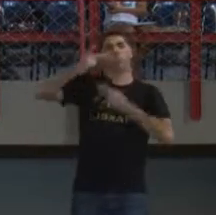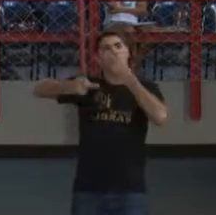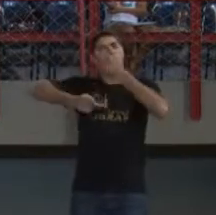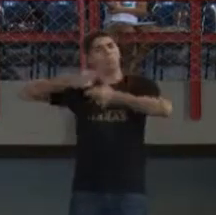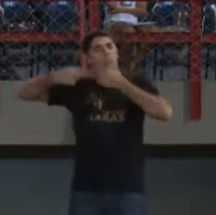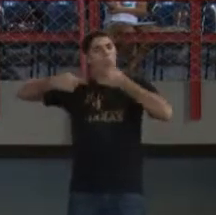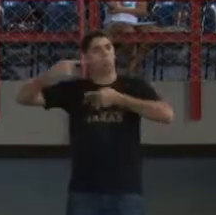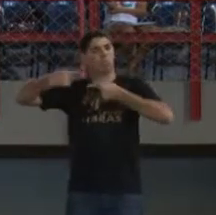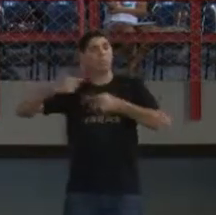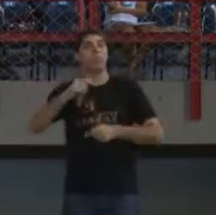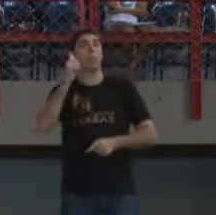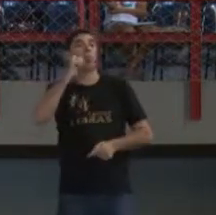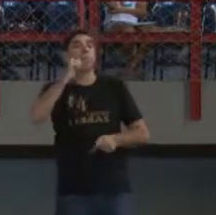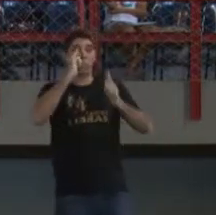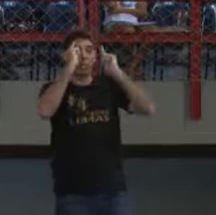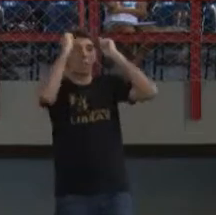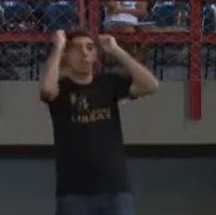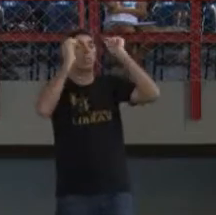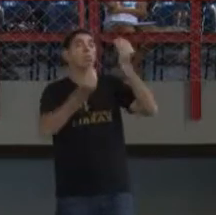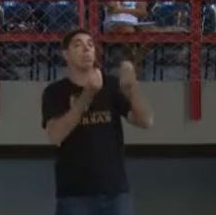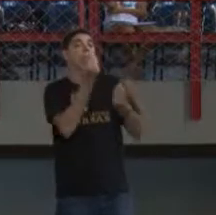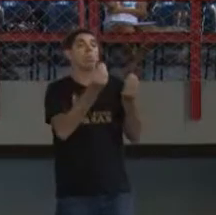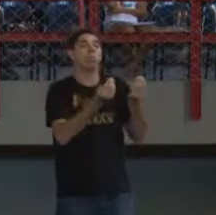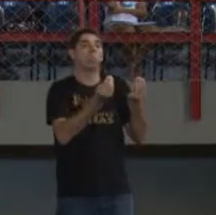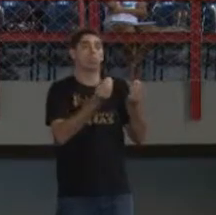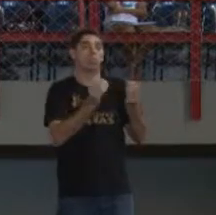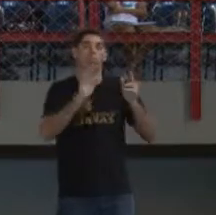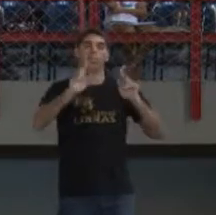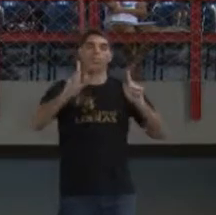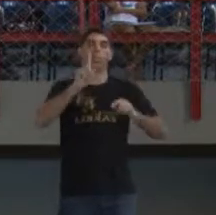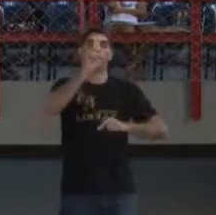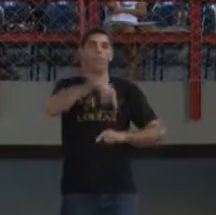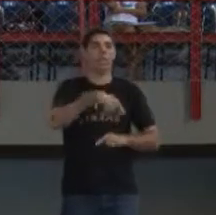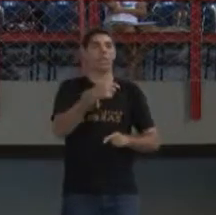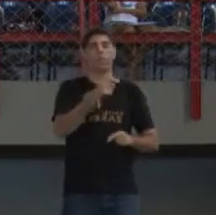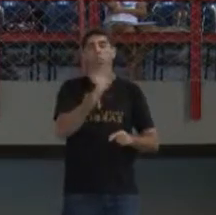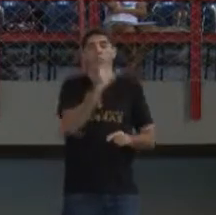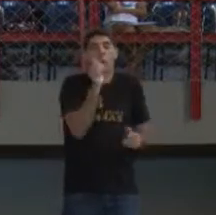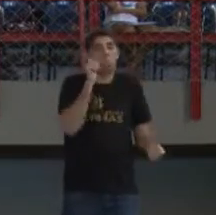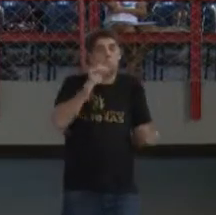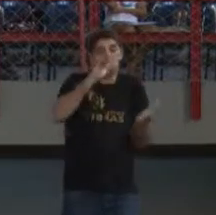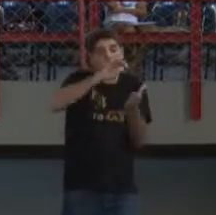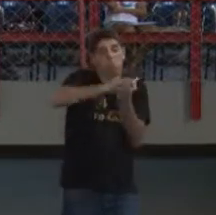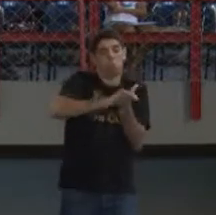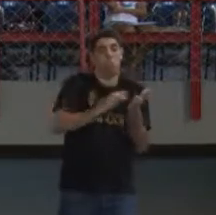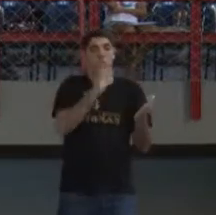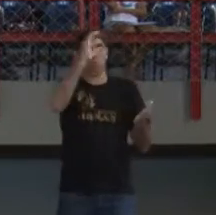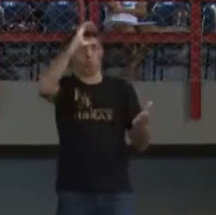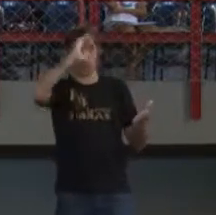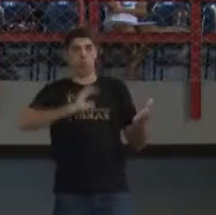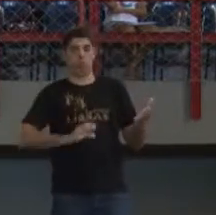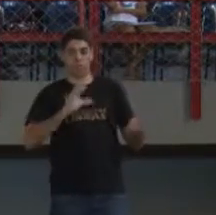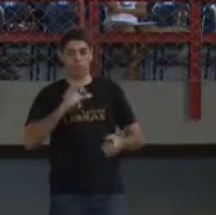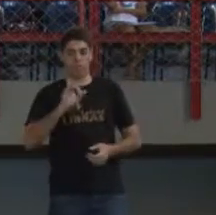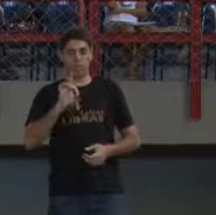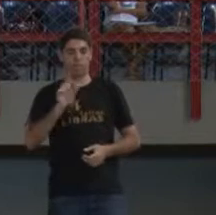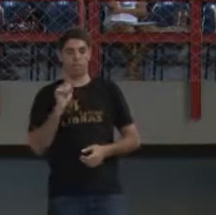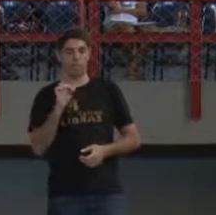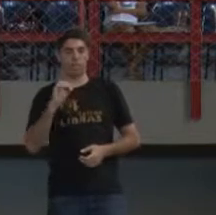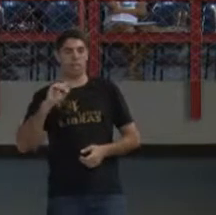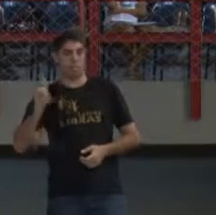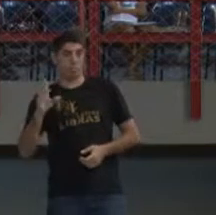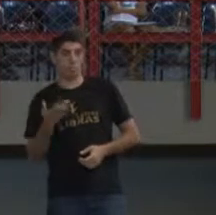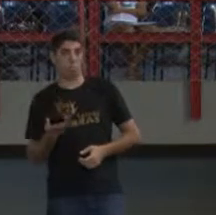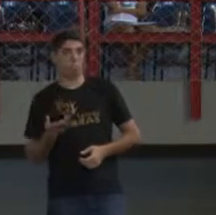na Grécia, ela fazia o quê? Era mulher de cidadão, era filha de cidadão, era irmã, era mãe